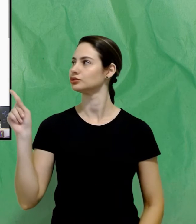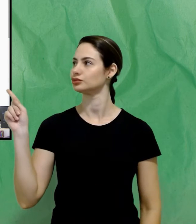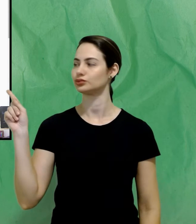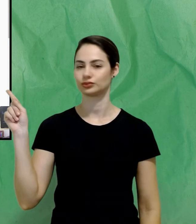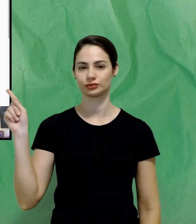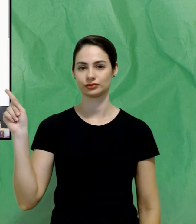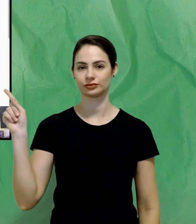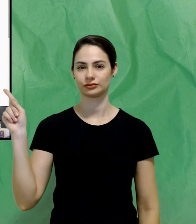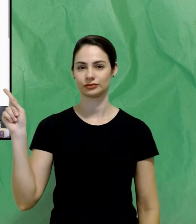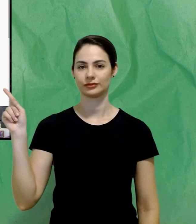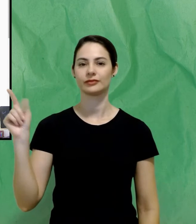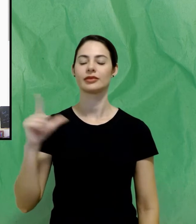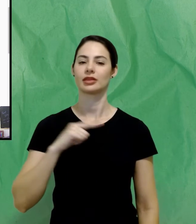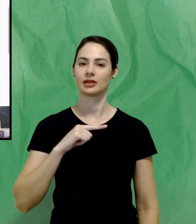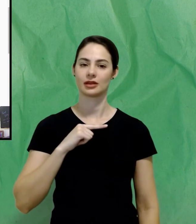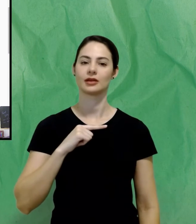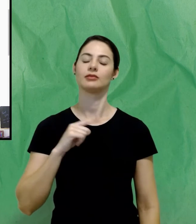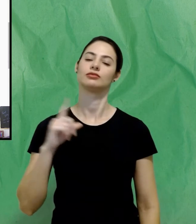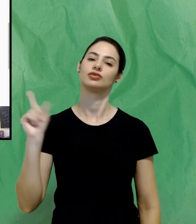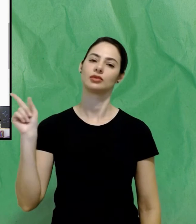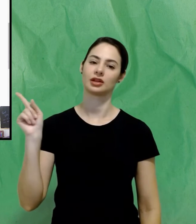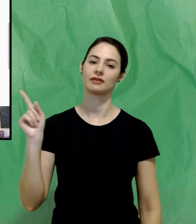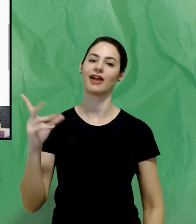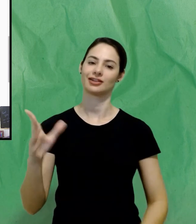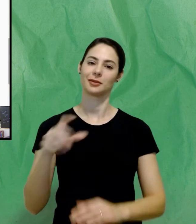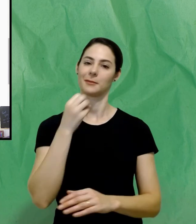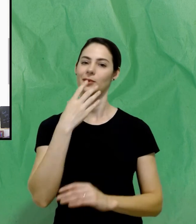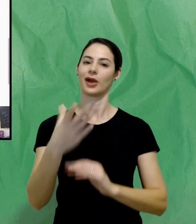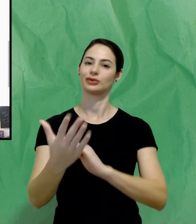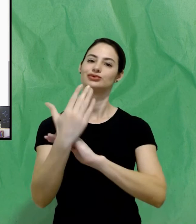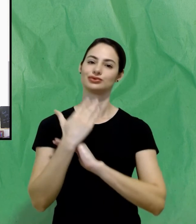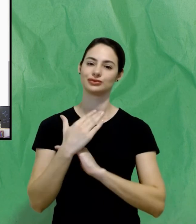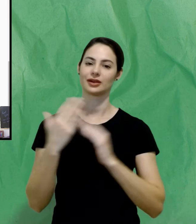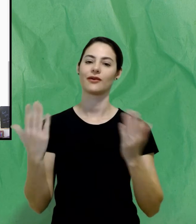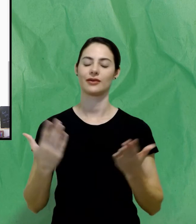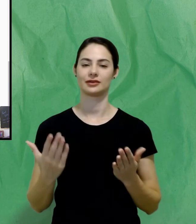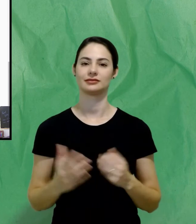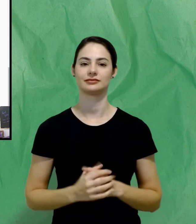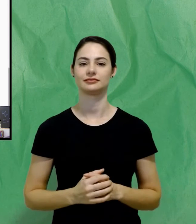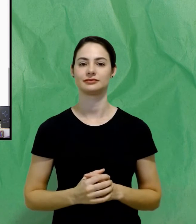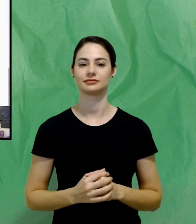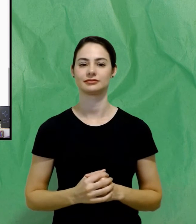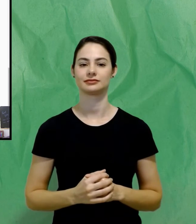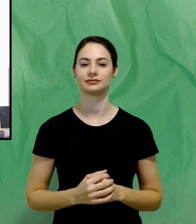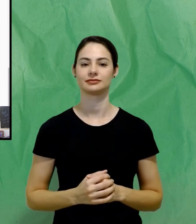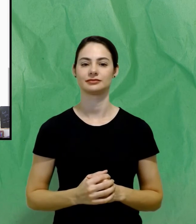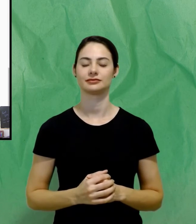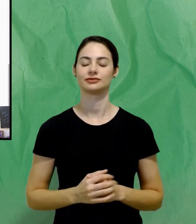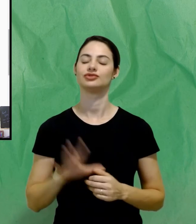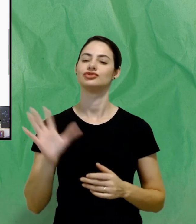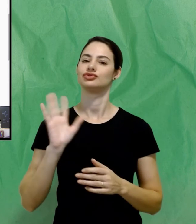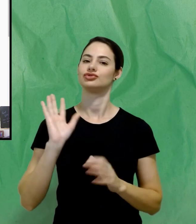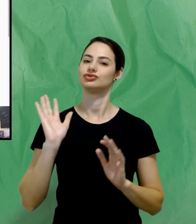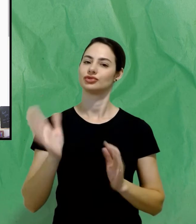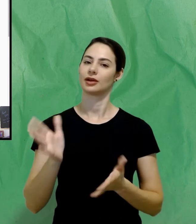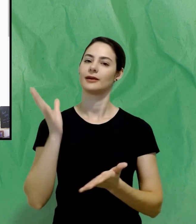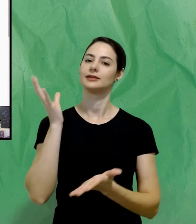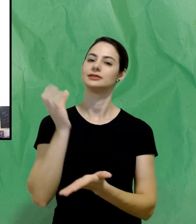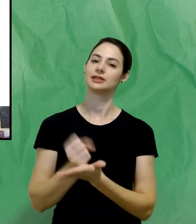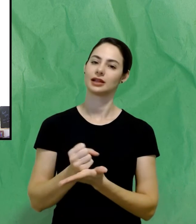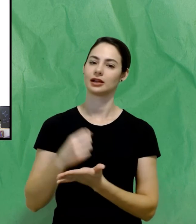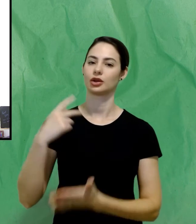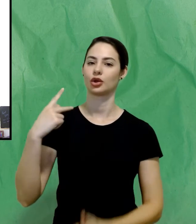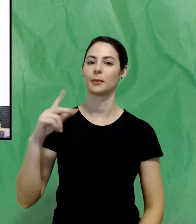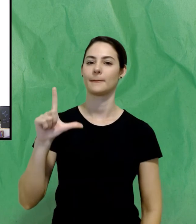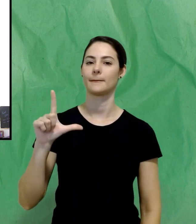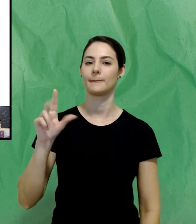tem um plugin, né, e o Expo ajuda muito a gente nisso agora, que a gente pode estar instalando esse plugin